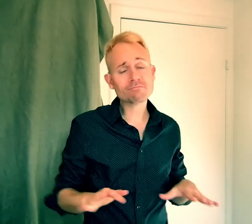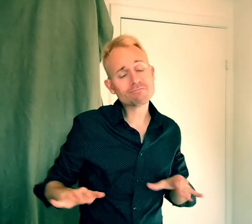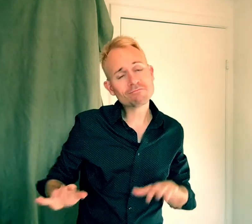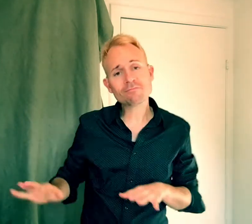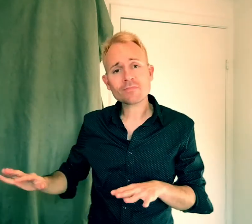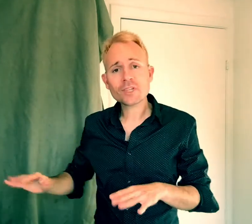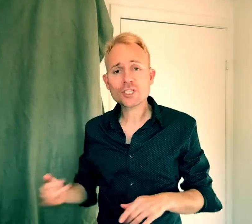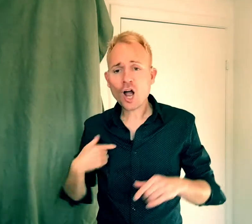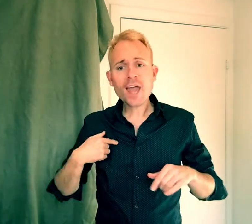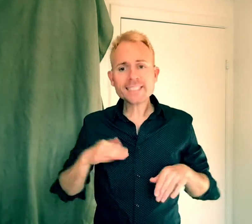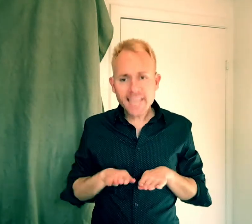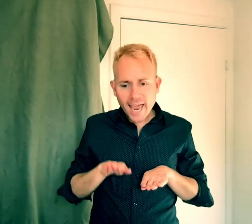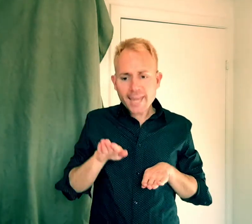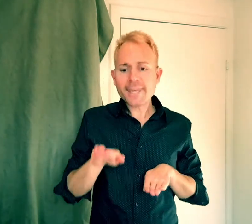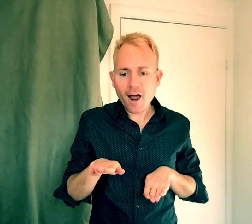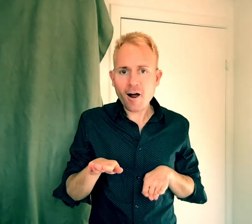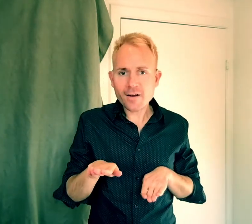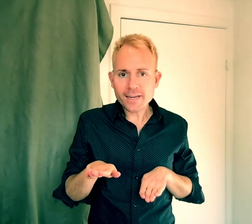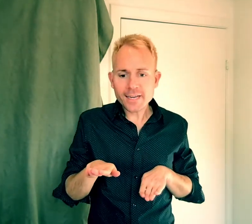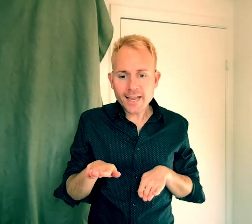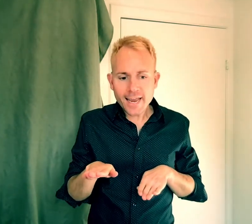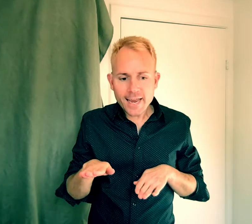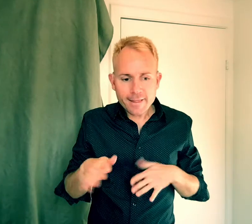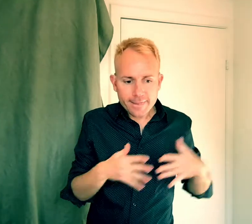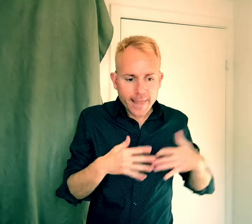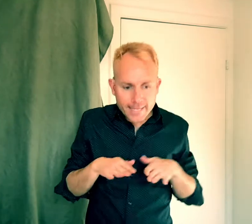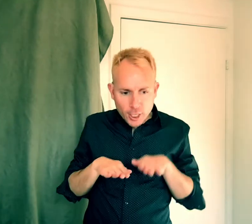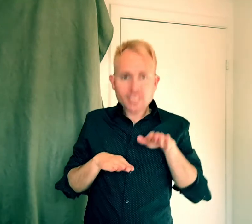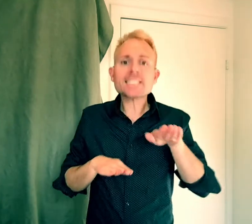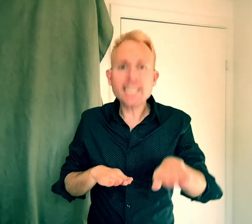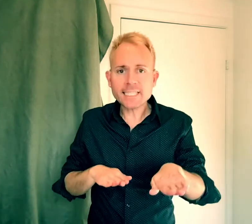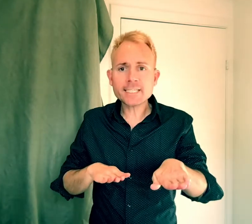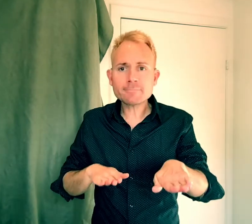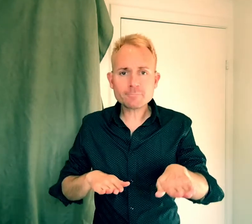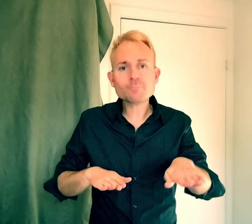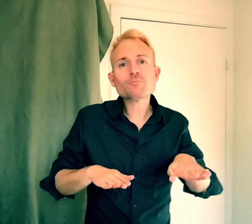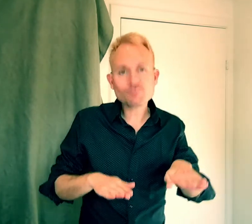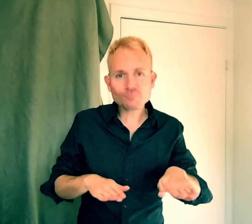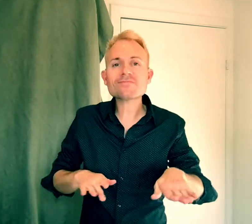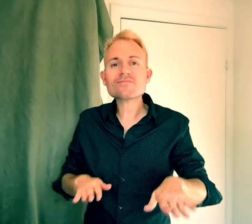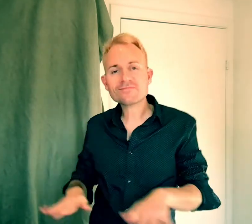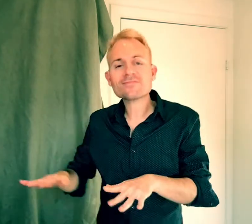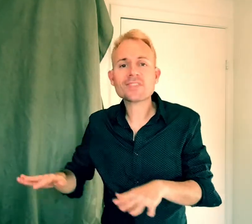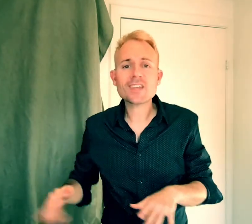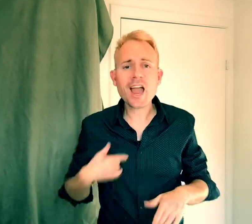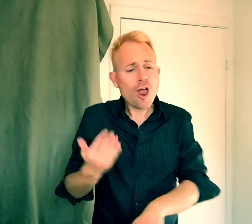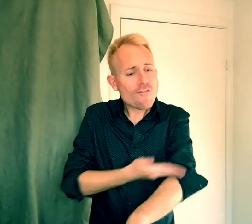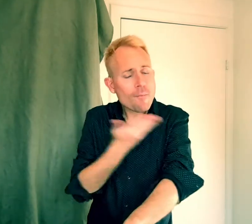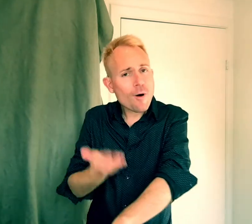Så jeg sætter i et danset trin. Jeg har øvet på